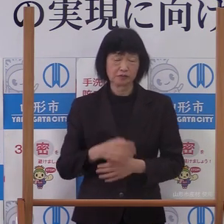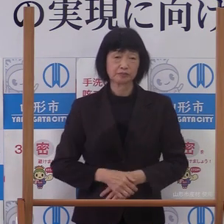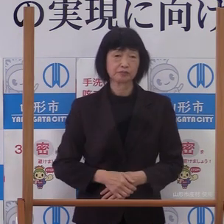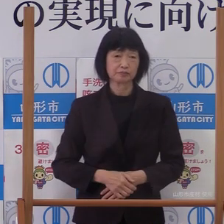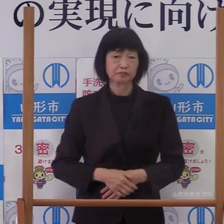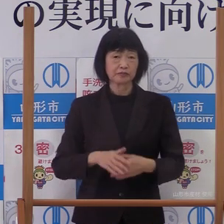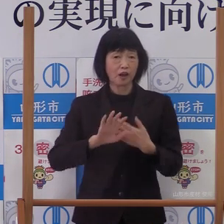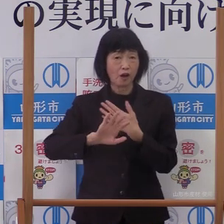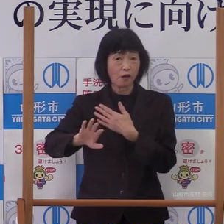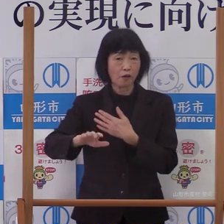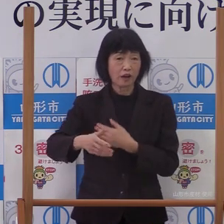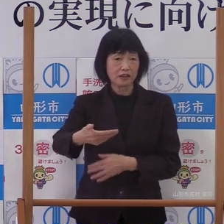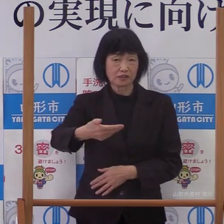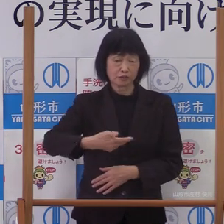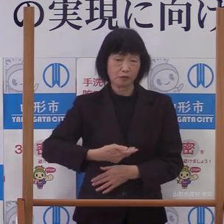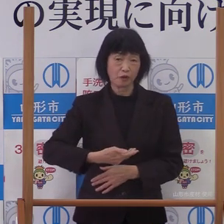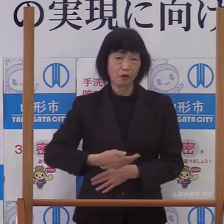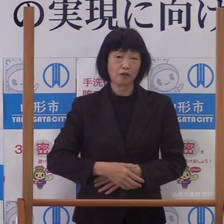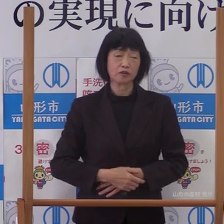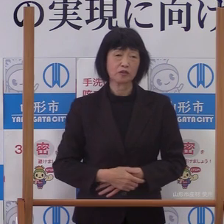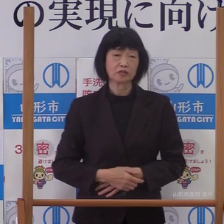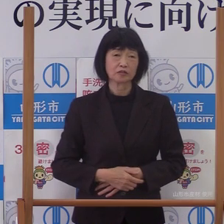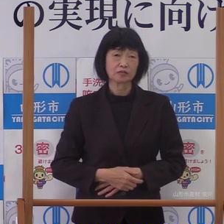その他ございますでしょうか。